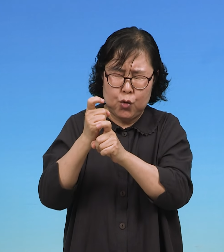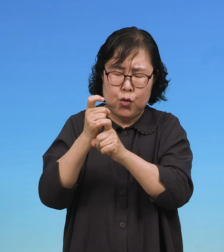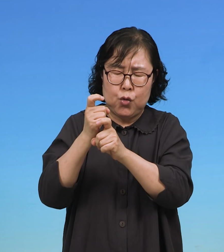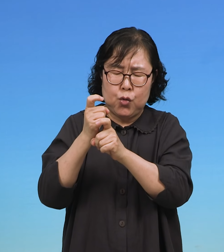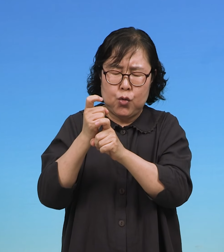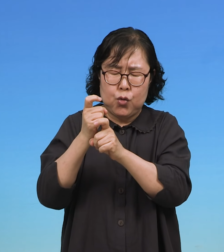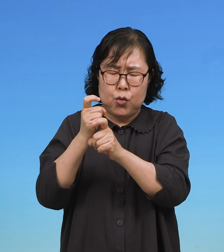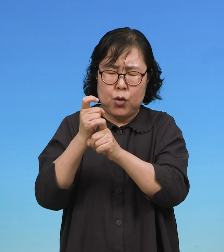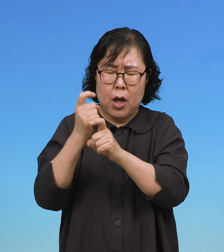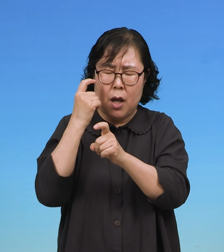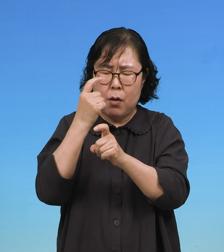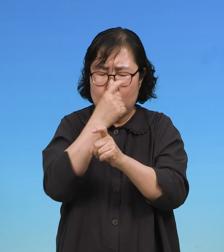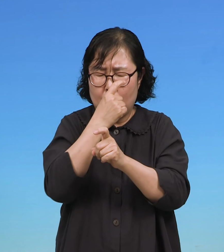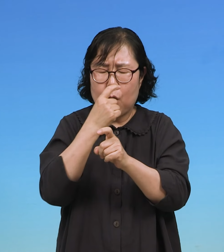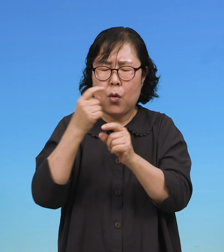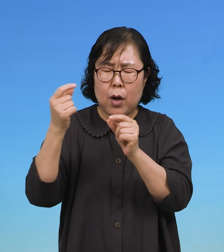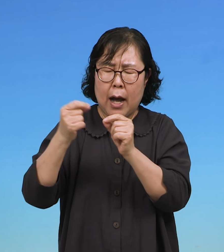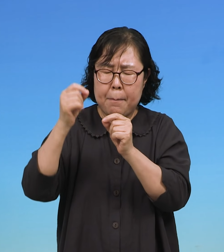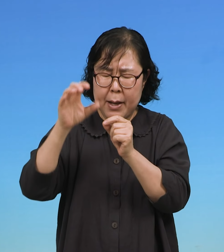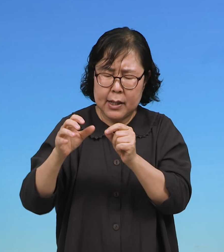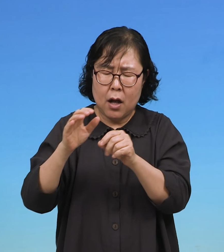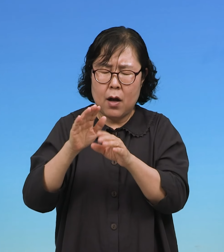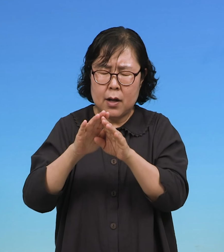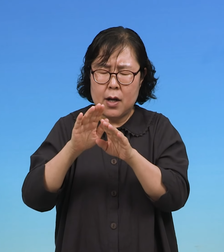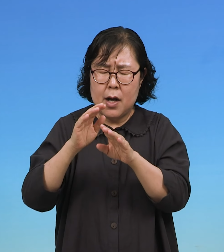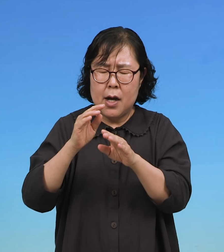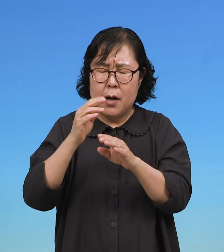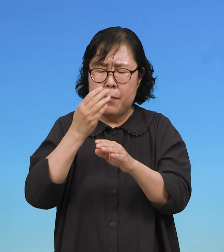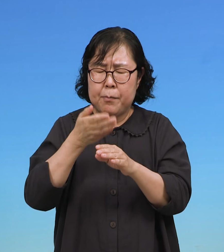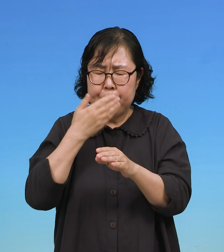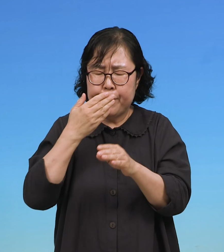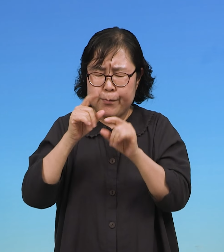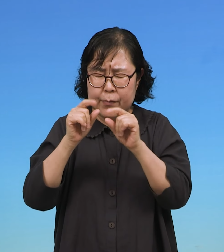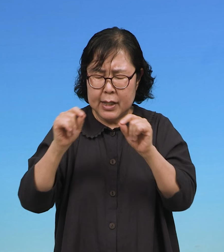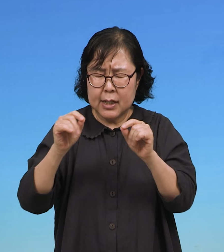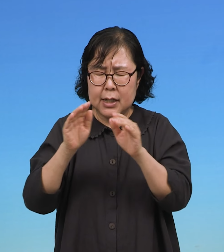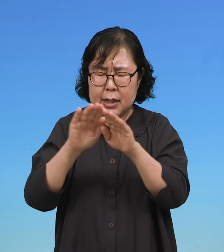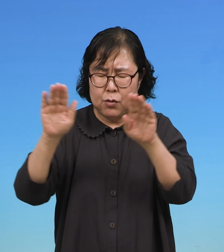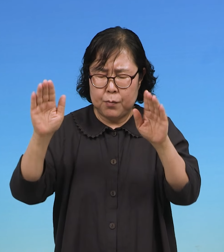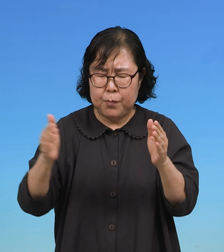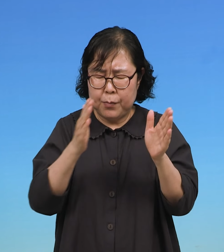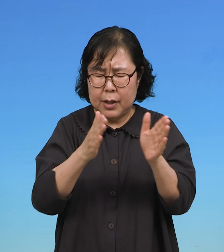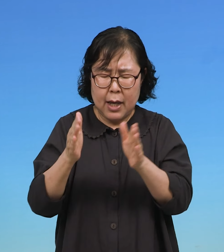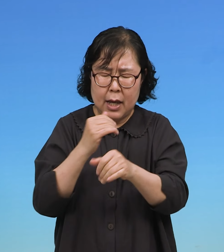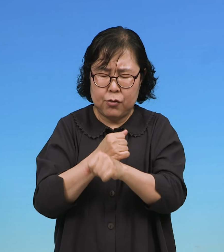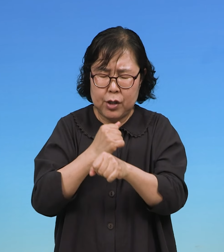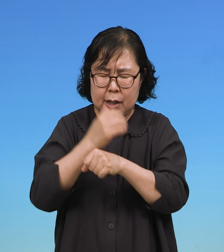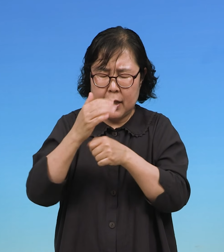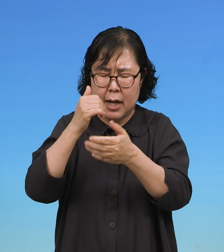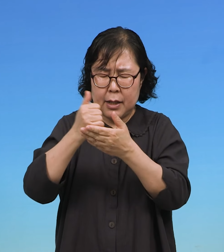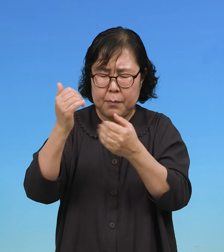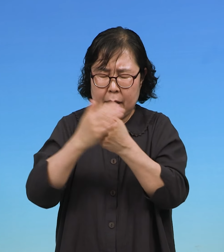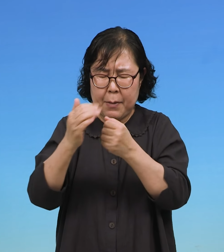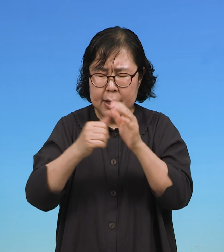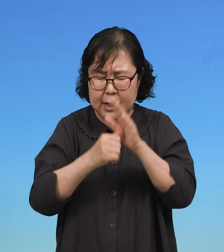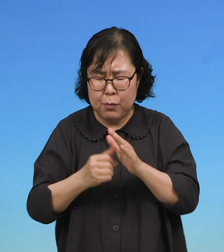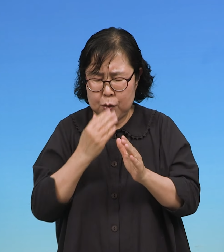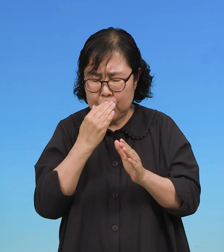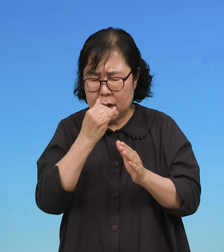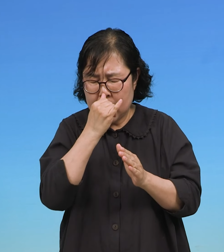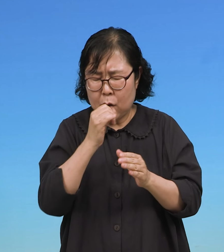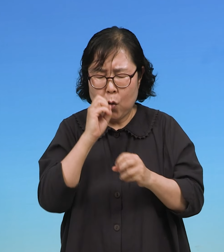원수의 목전에서 상을 차려주시는 하나님이 계시기 때문이라고 이렇게 고백할 수 있도록 은혜